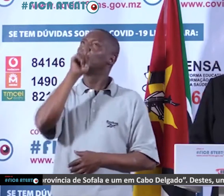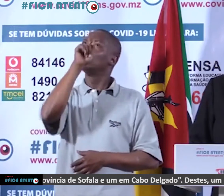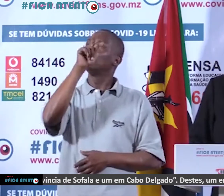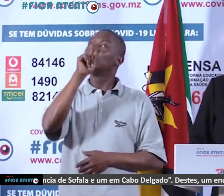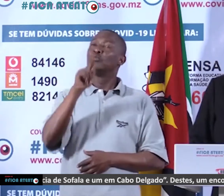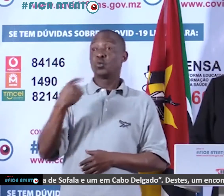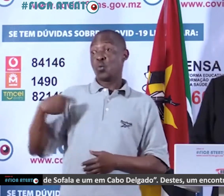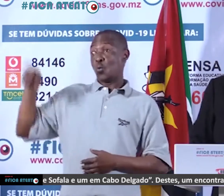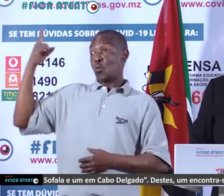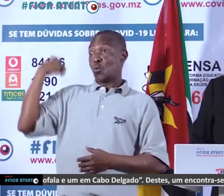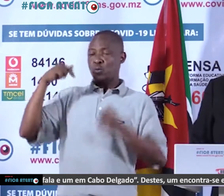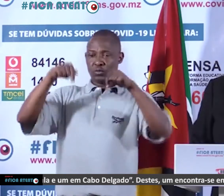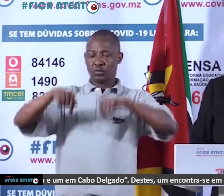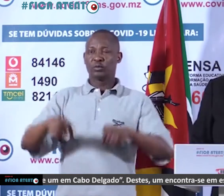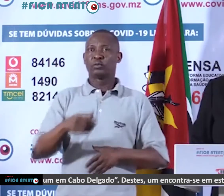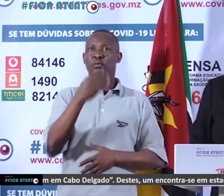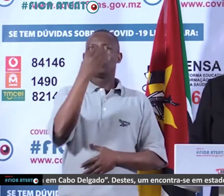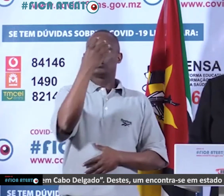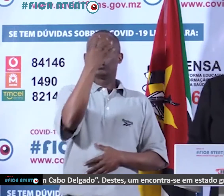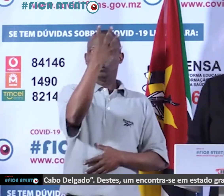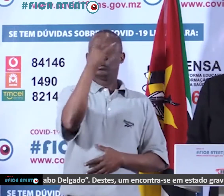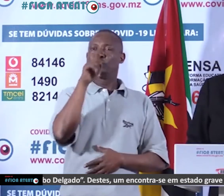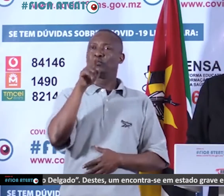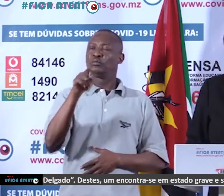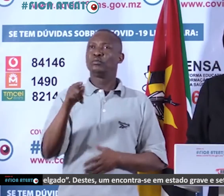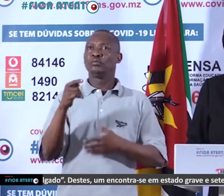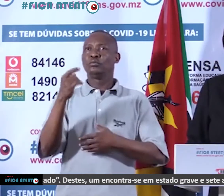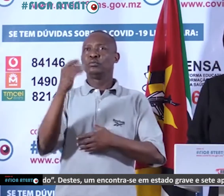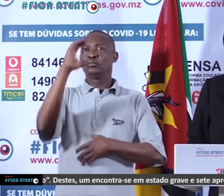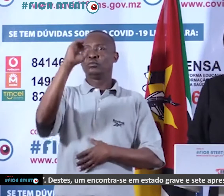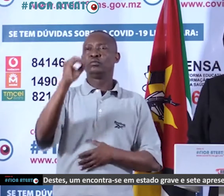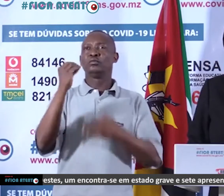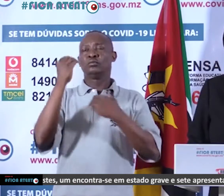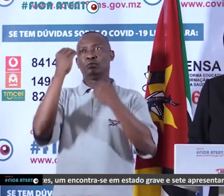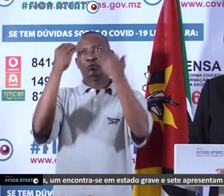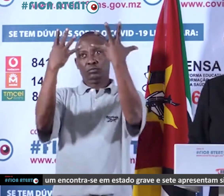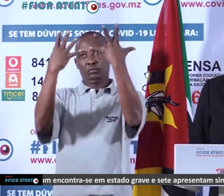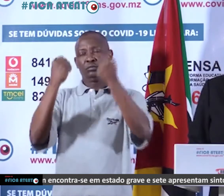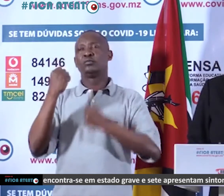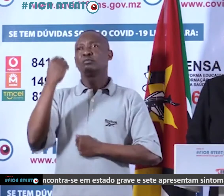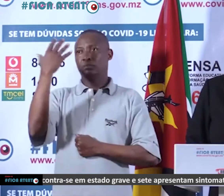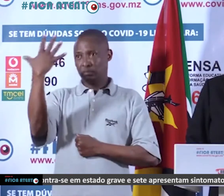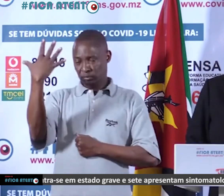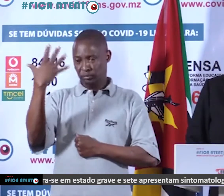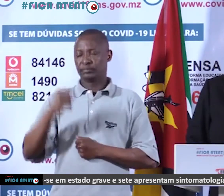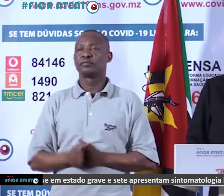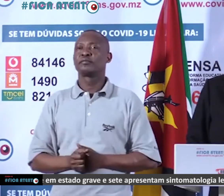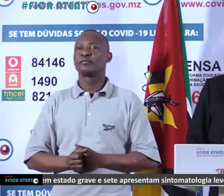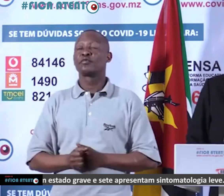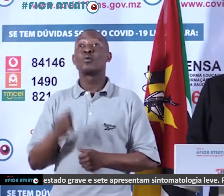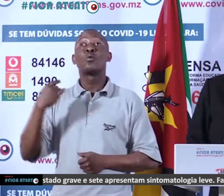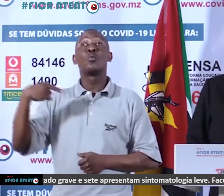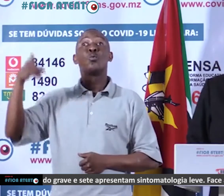4.995 ocorreram nas últimas 24 horas. E também, como nós nos referimos também ontem, há